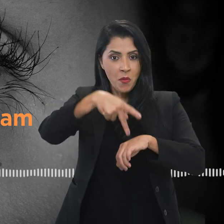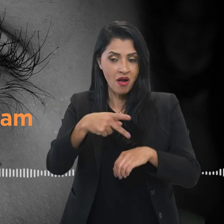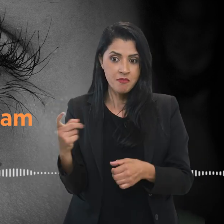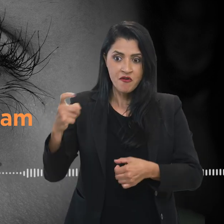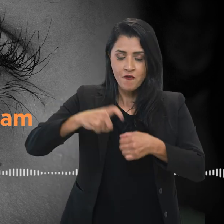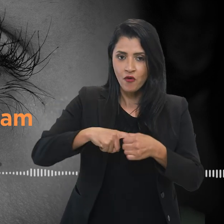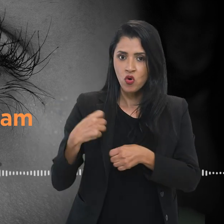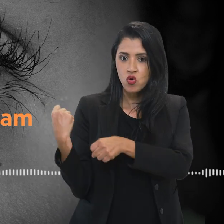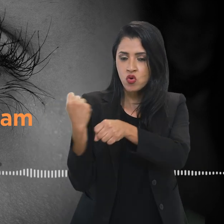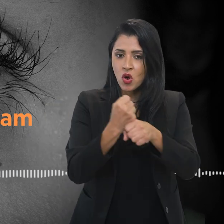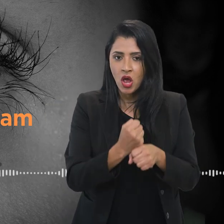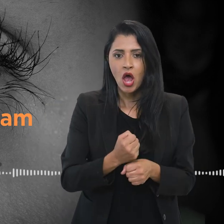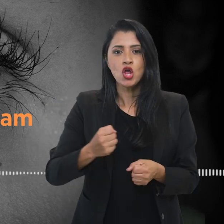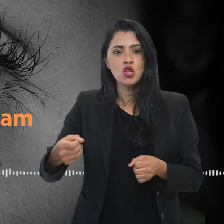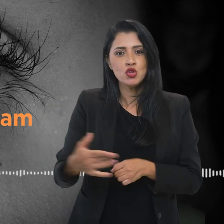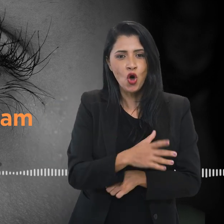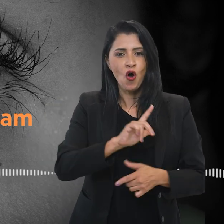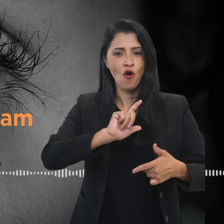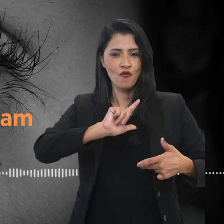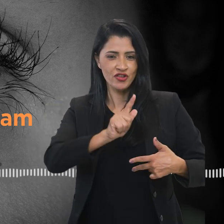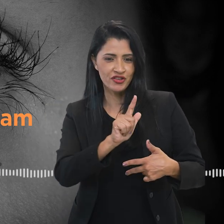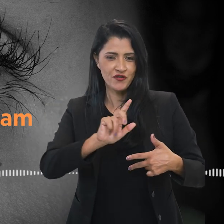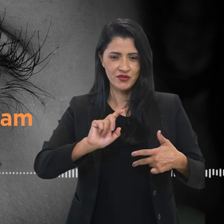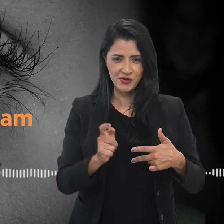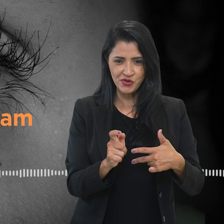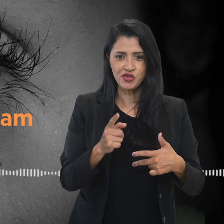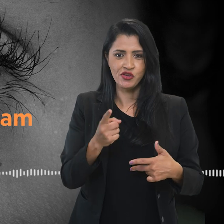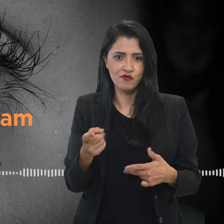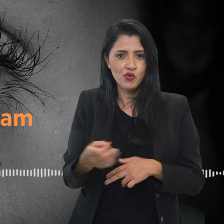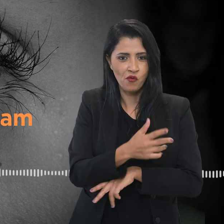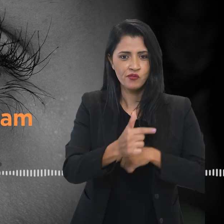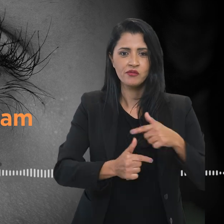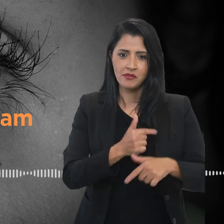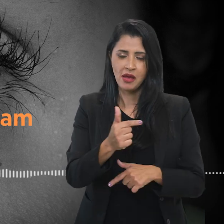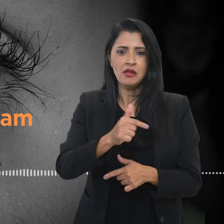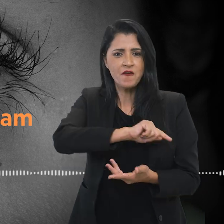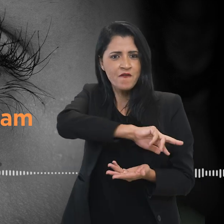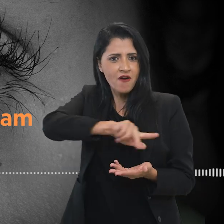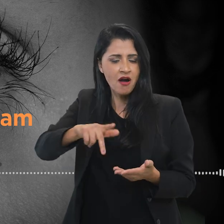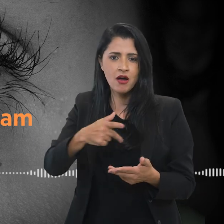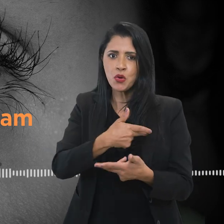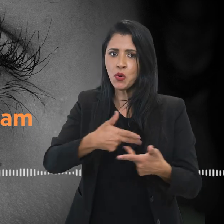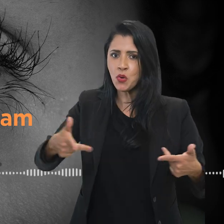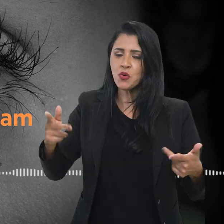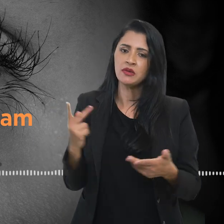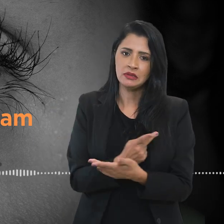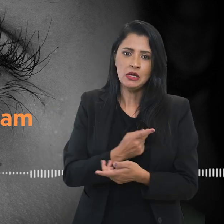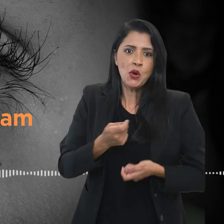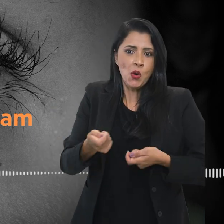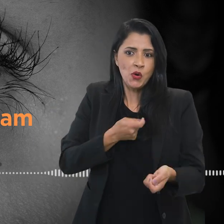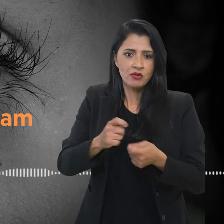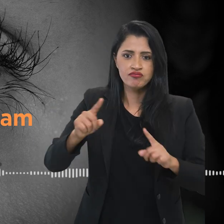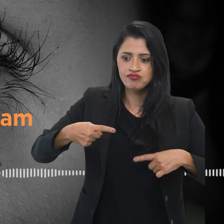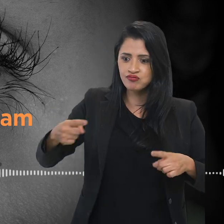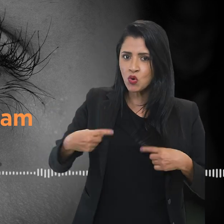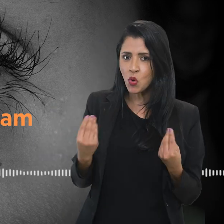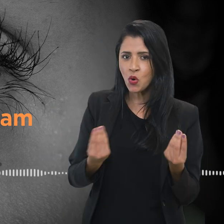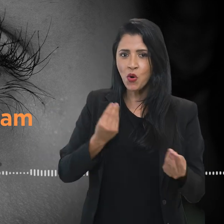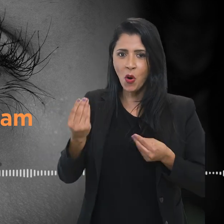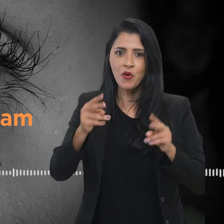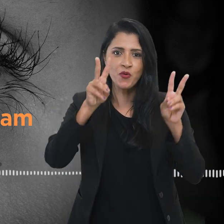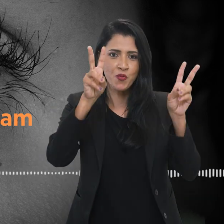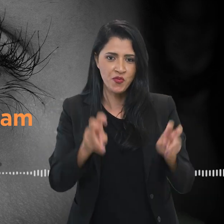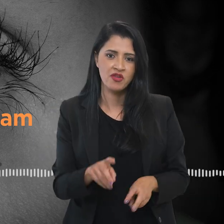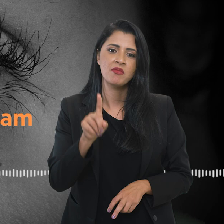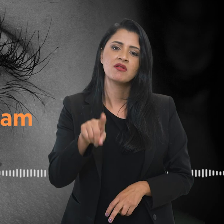ser reconstruído, de novos mandatos no executivo e no legislativo. No meio de tanta coisa, não foi nada trivial controlar os desafios se abordar